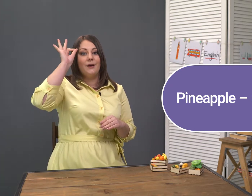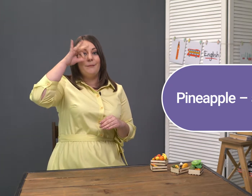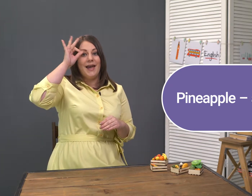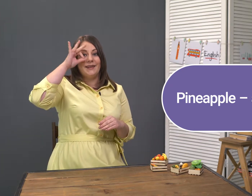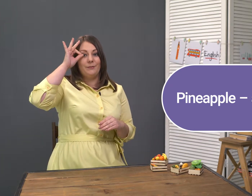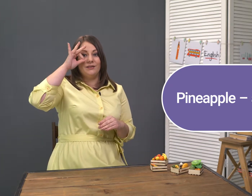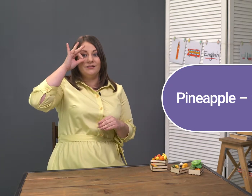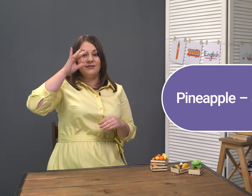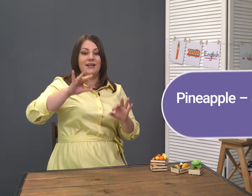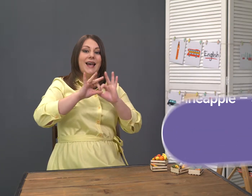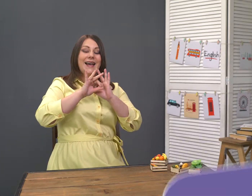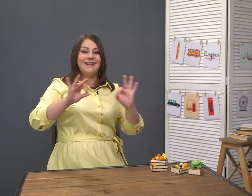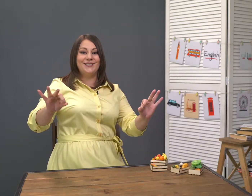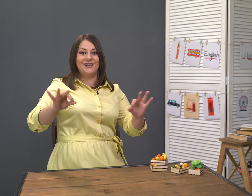Пайнэппл. Отлично.